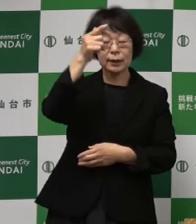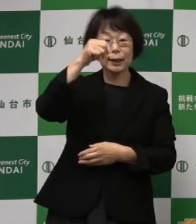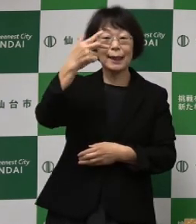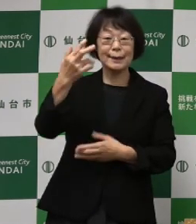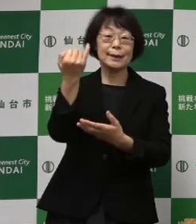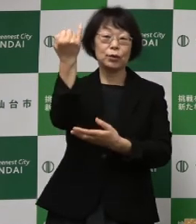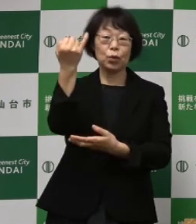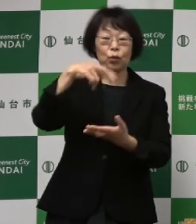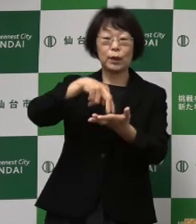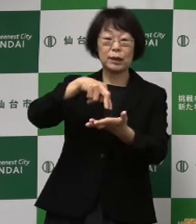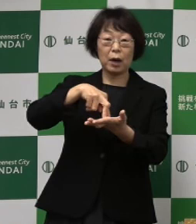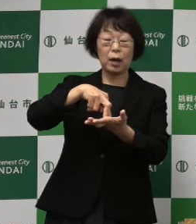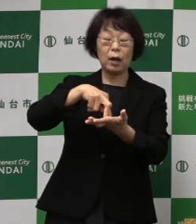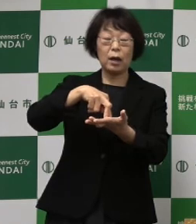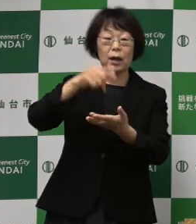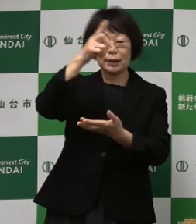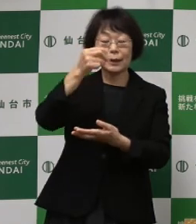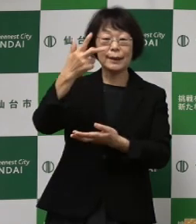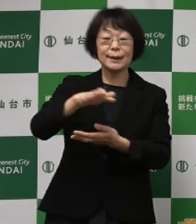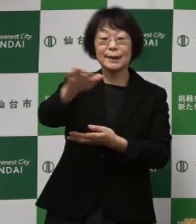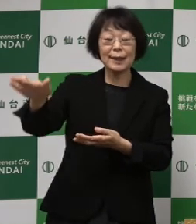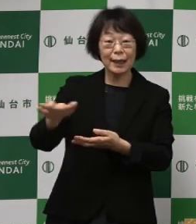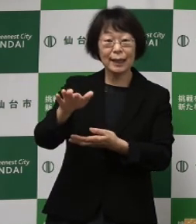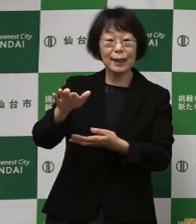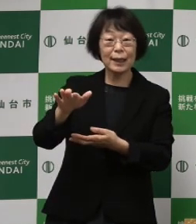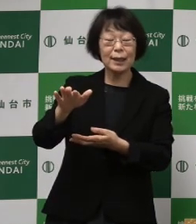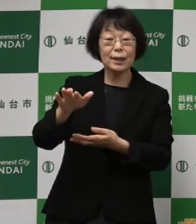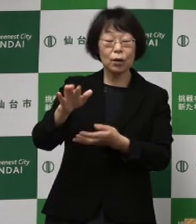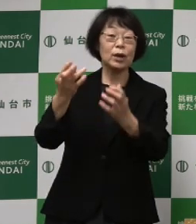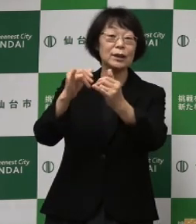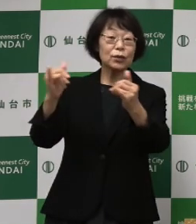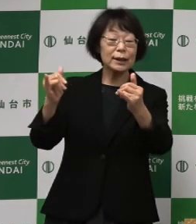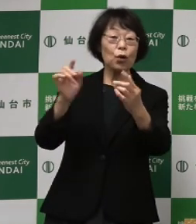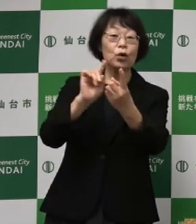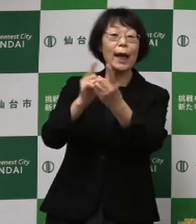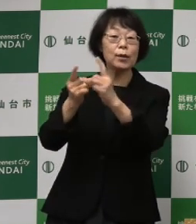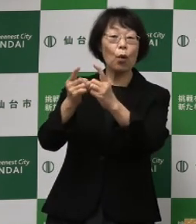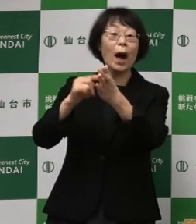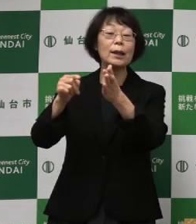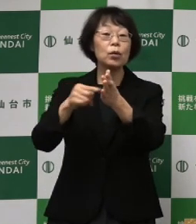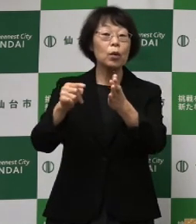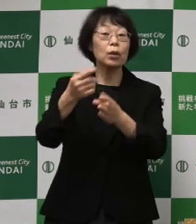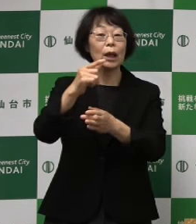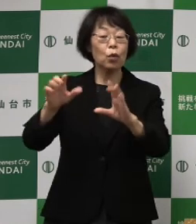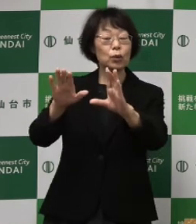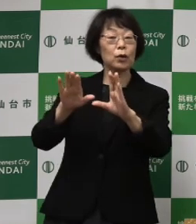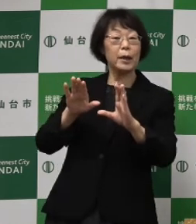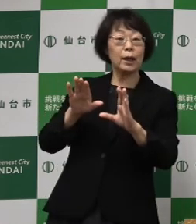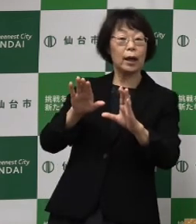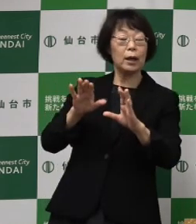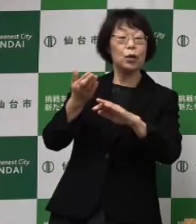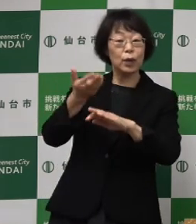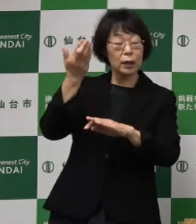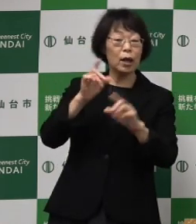長の立場で仙台市内の有権者の皆様方のこの対応反応ということを受け止めさせていただいた